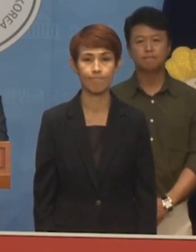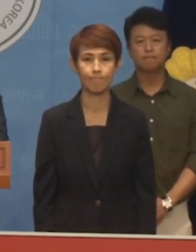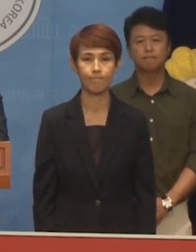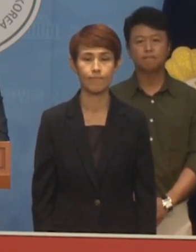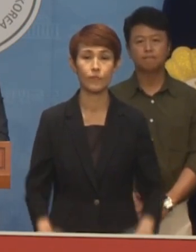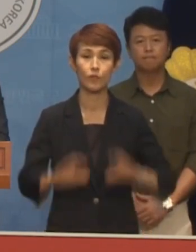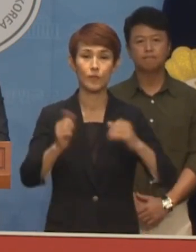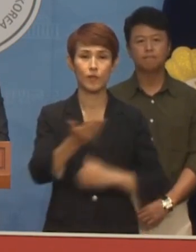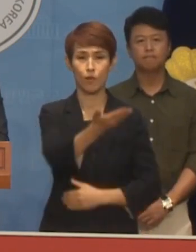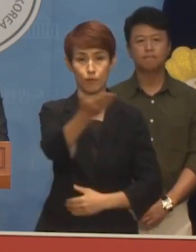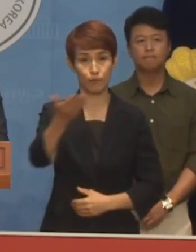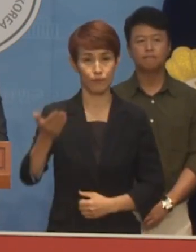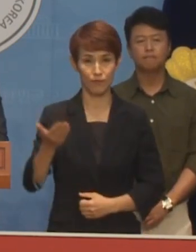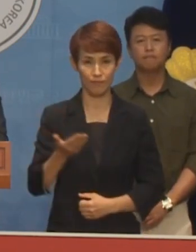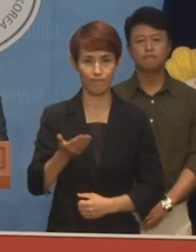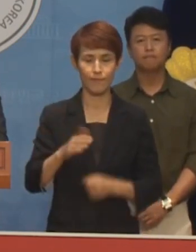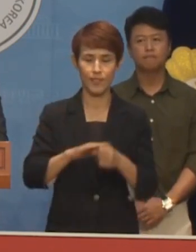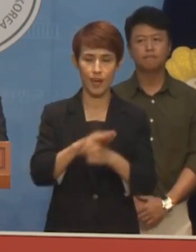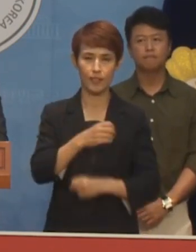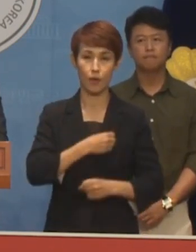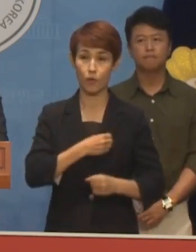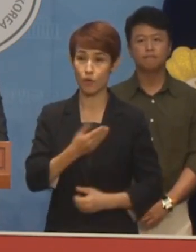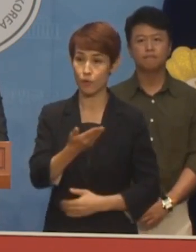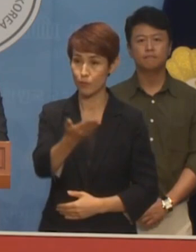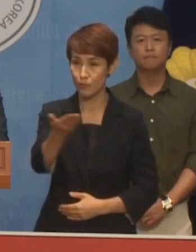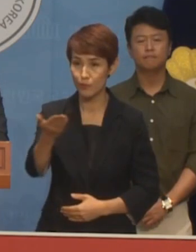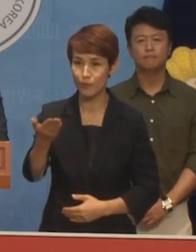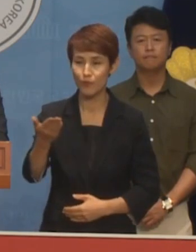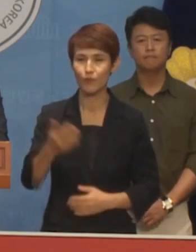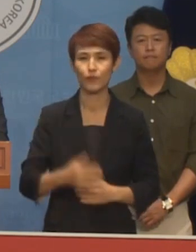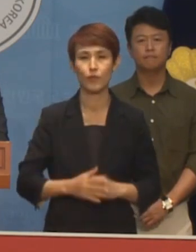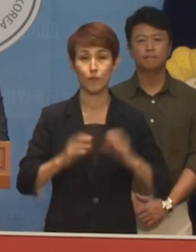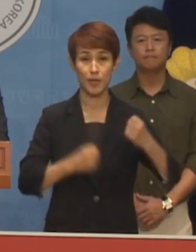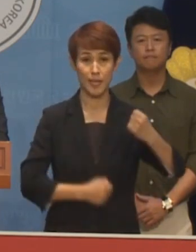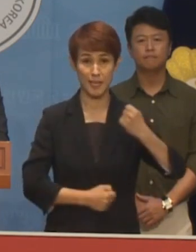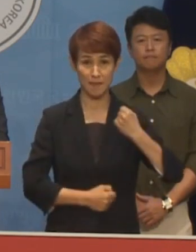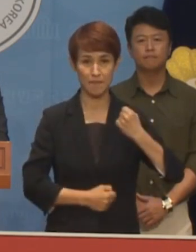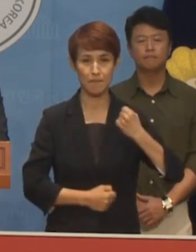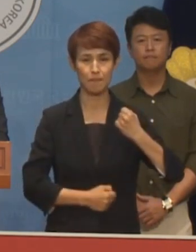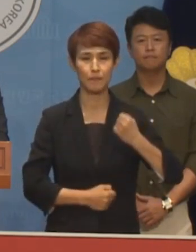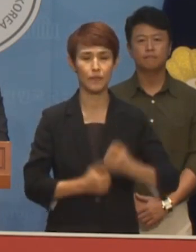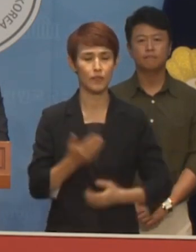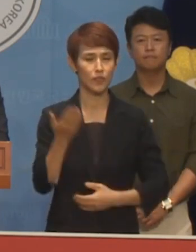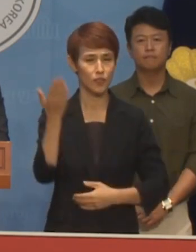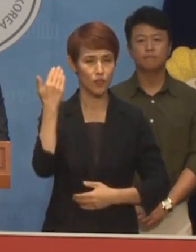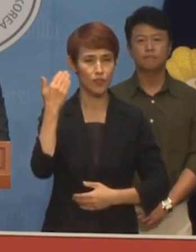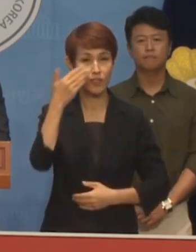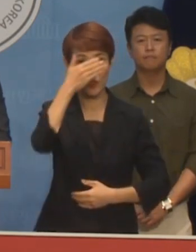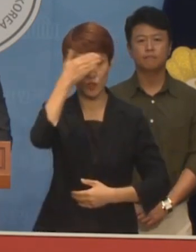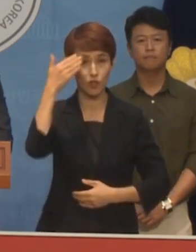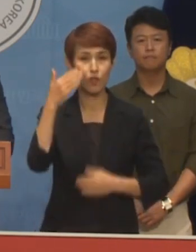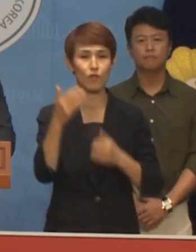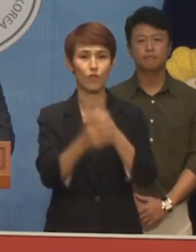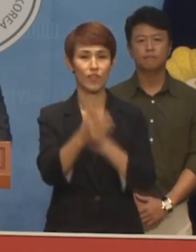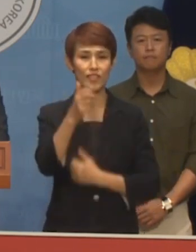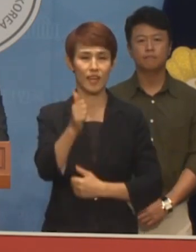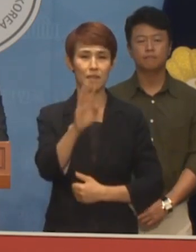존경하는 국민 여러분, 사랑하는 당원 동지 여러분, 국민의힘 전 중앙청년위원장 박홍준입니다.